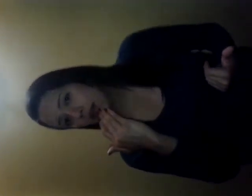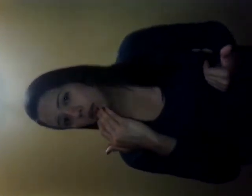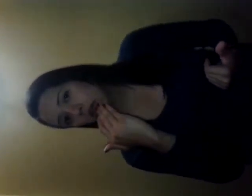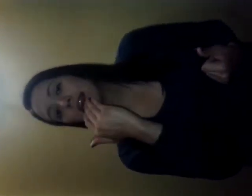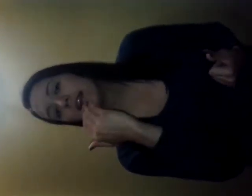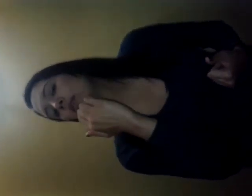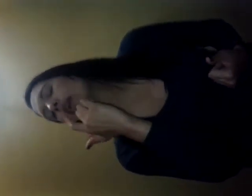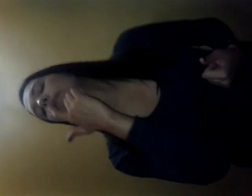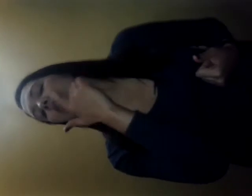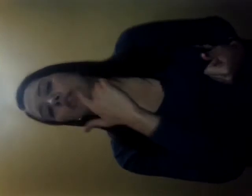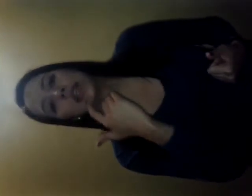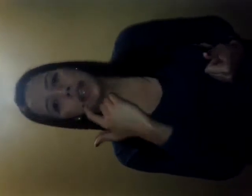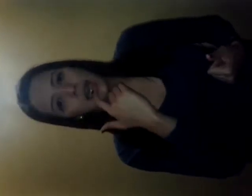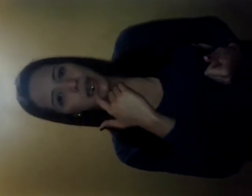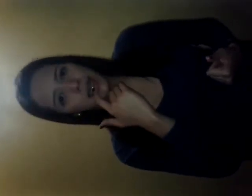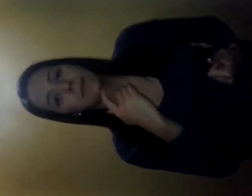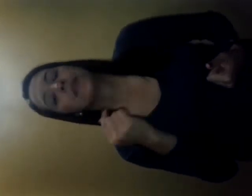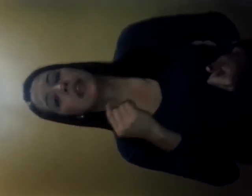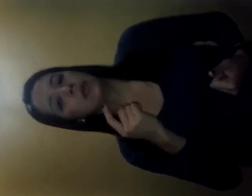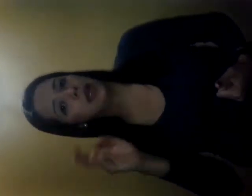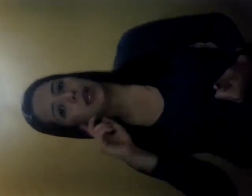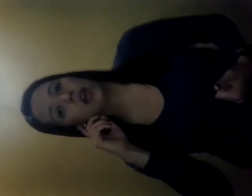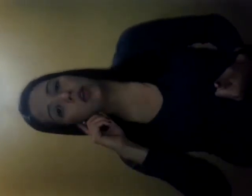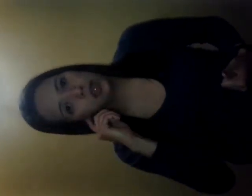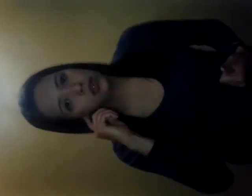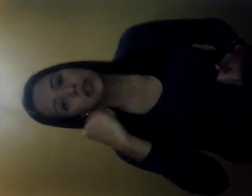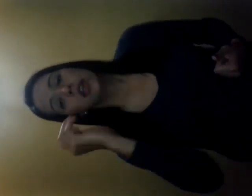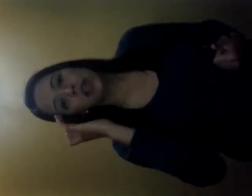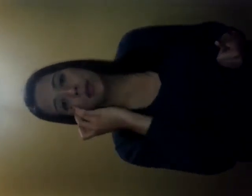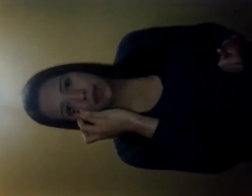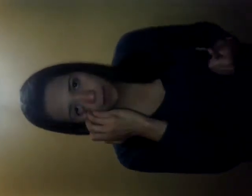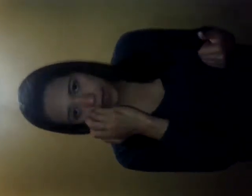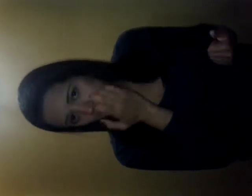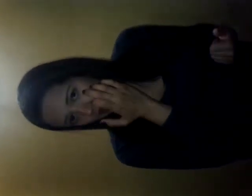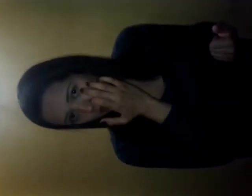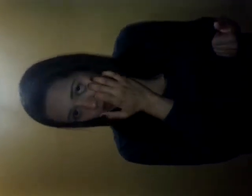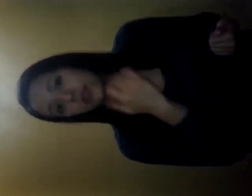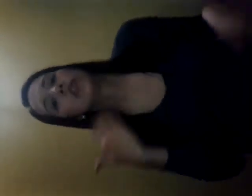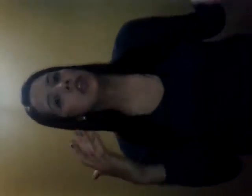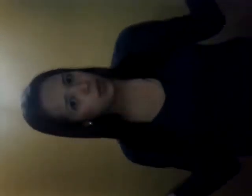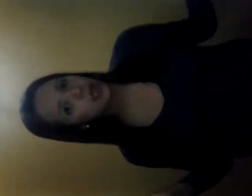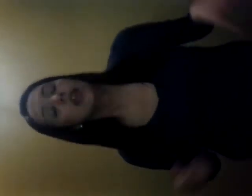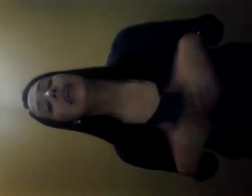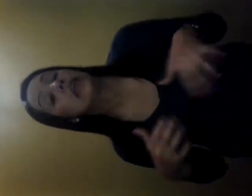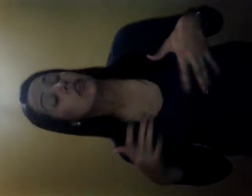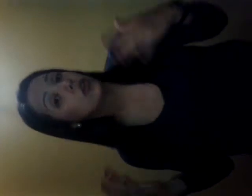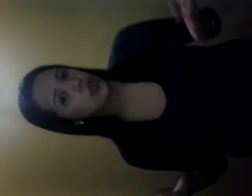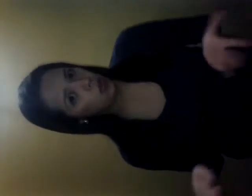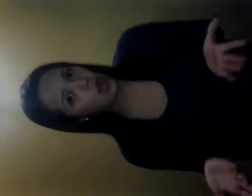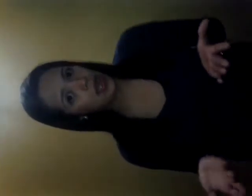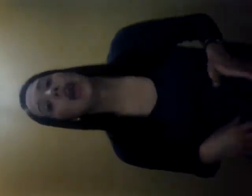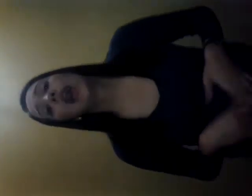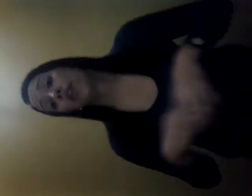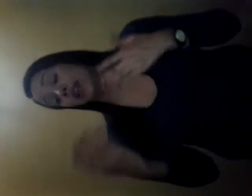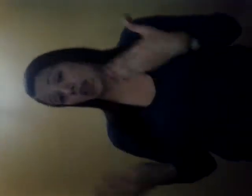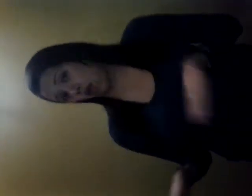y de la misma manera en pupilas. Todo esto según los síntomas. Y que todos no son iguales. Ah, vio la teoría. Pero cuando